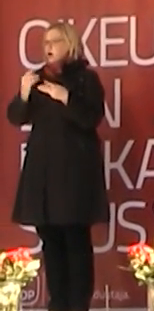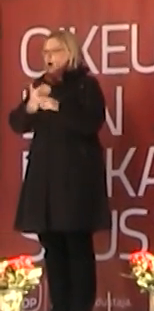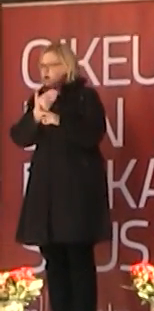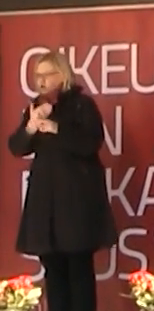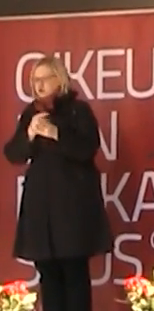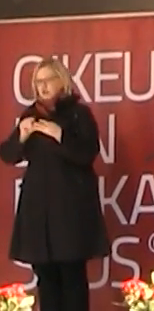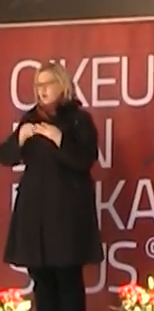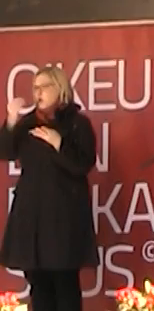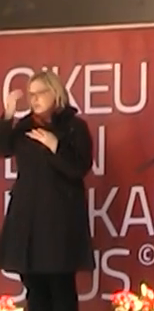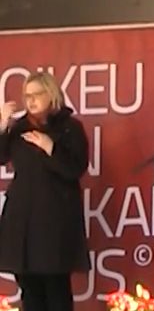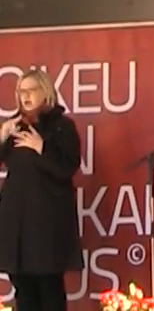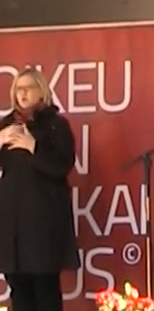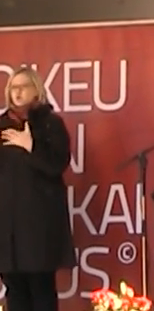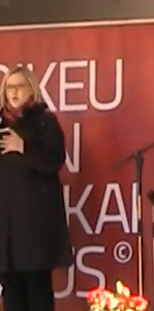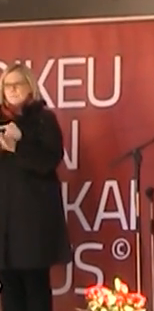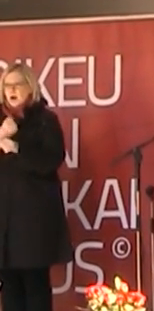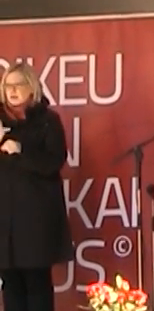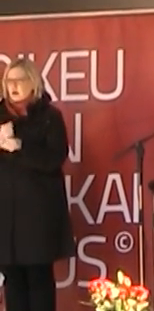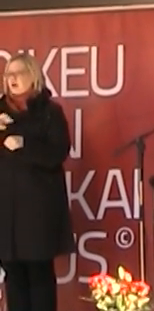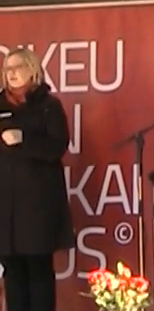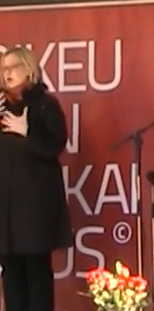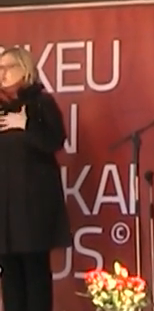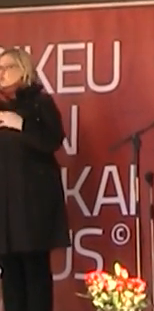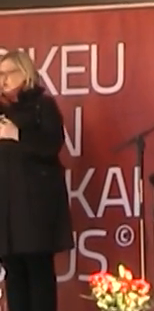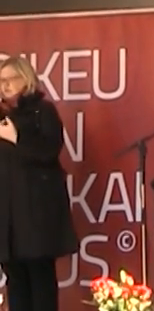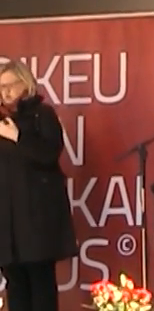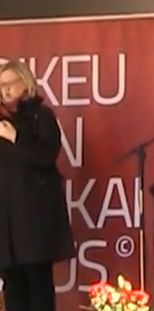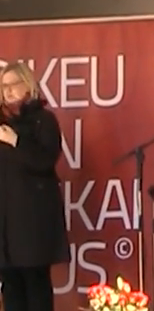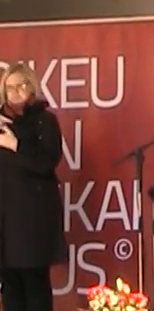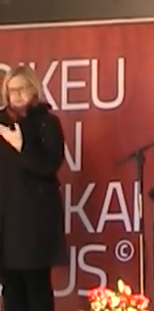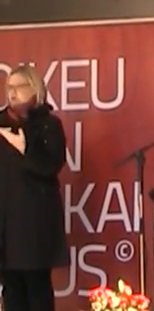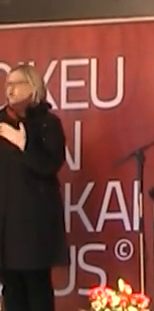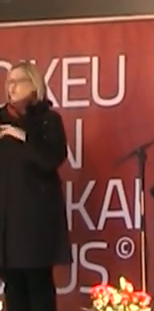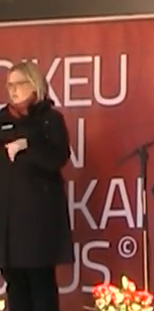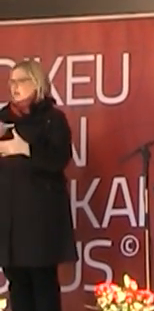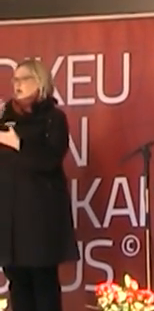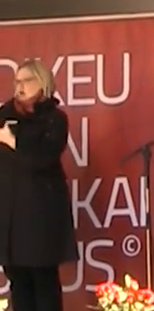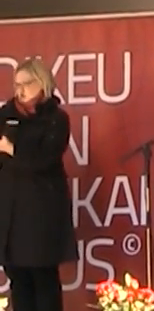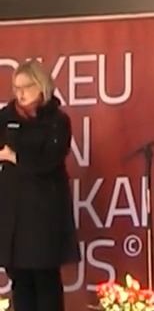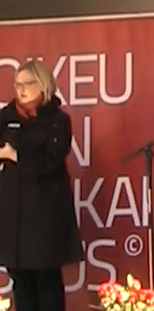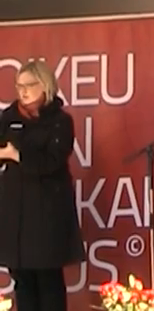opiskelu, työpaja tai kuntouttava työ viimeistään niin, että kenenkään